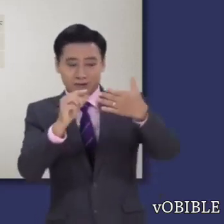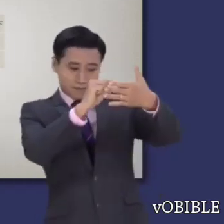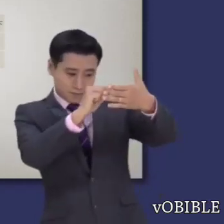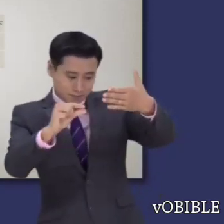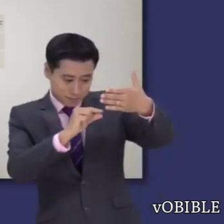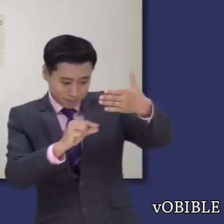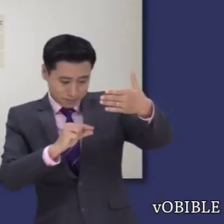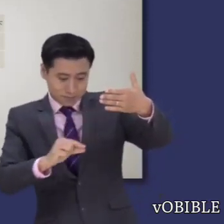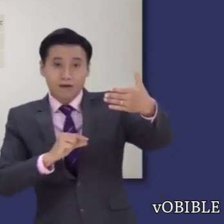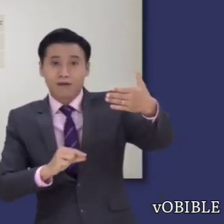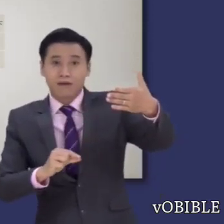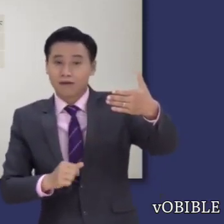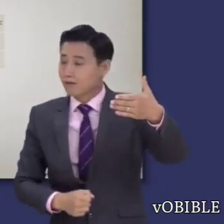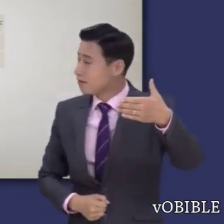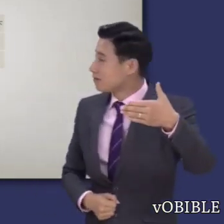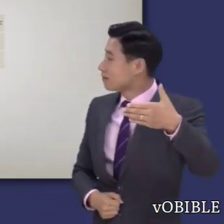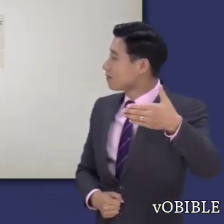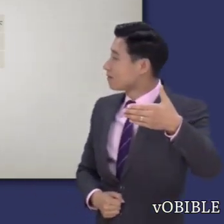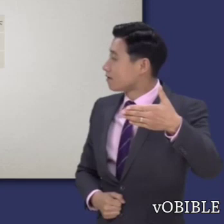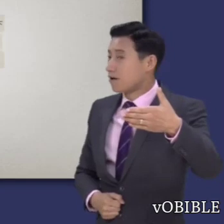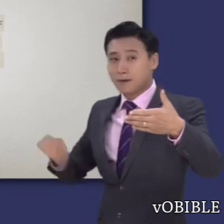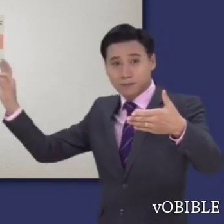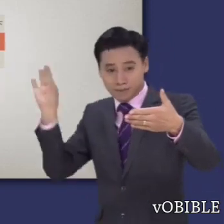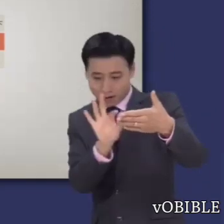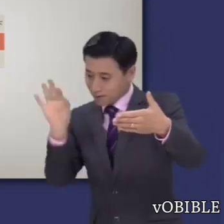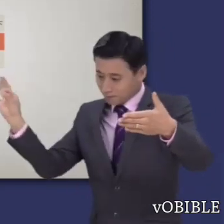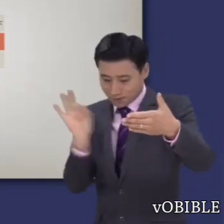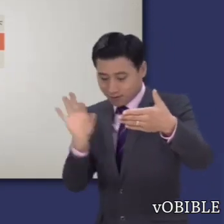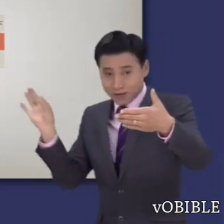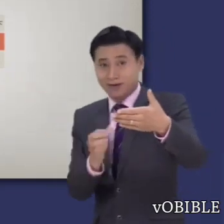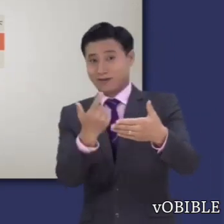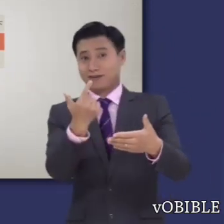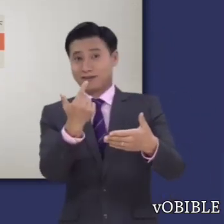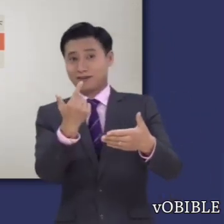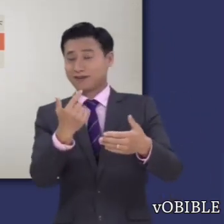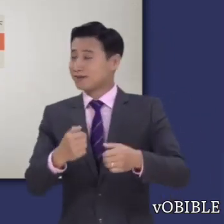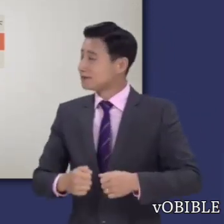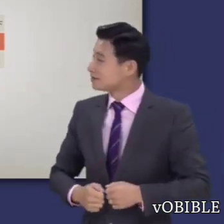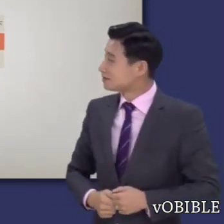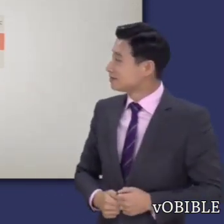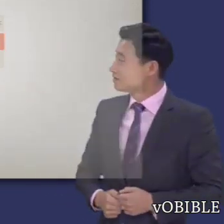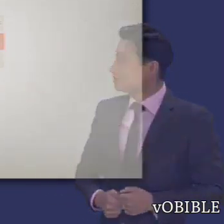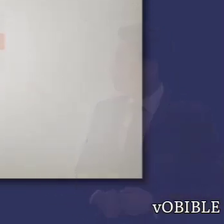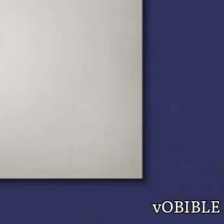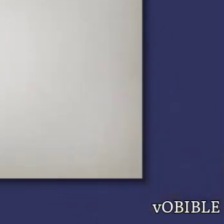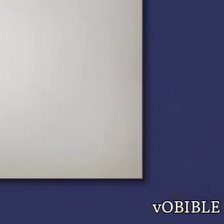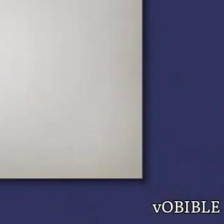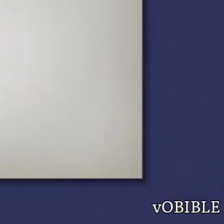纪、出埃及记、利未记、诗篇、箴言和以赛亚书。